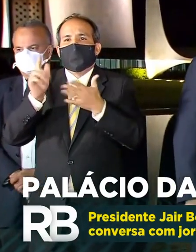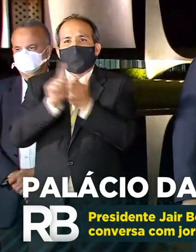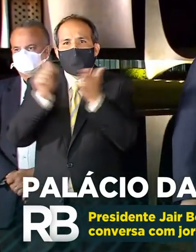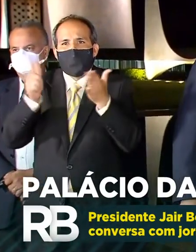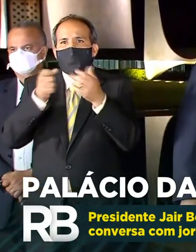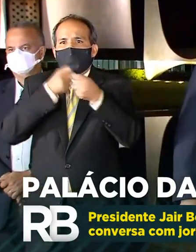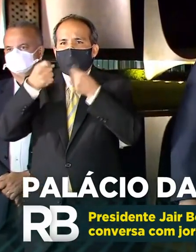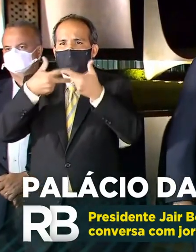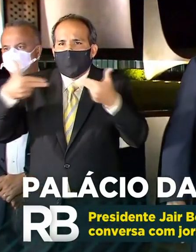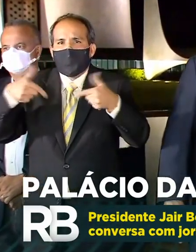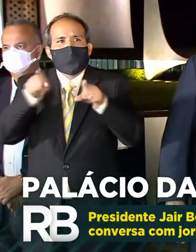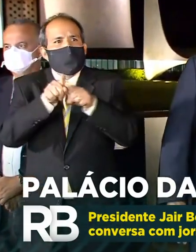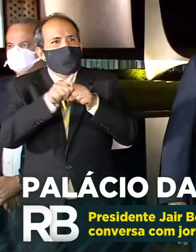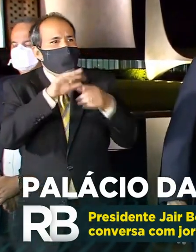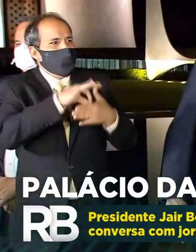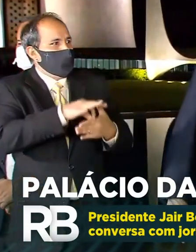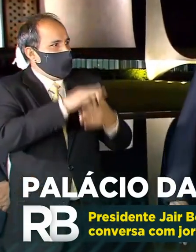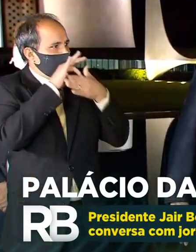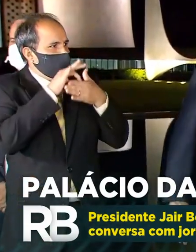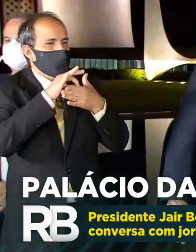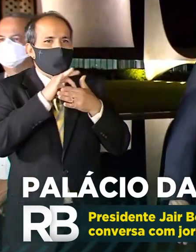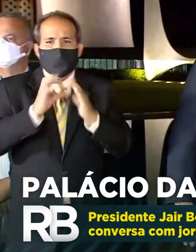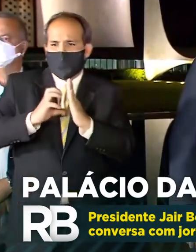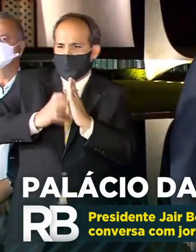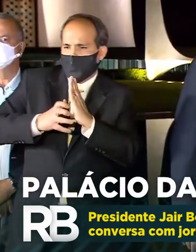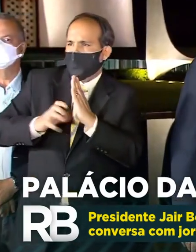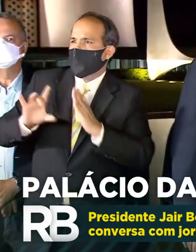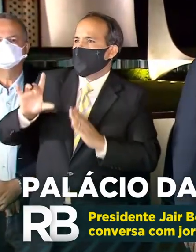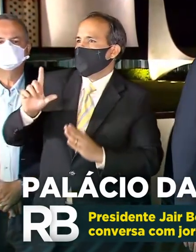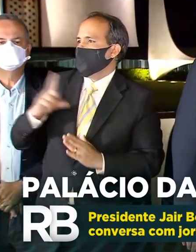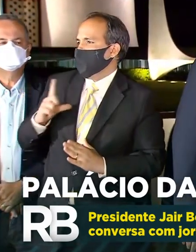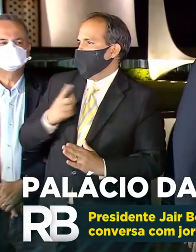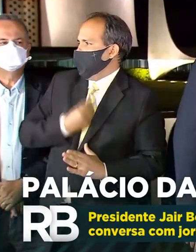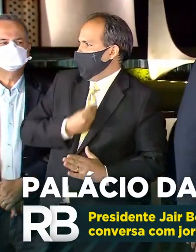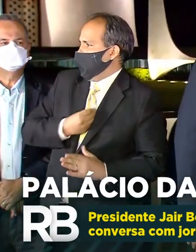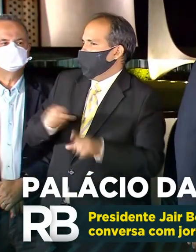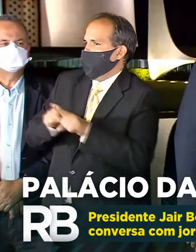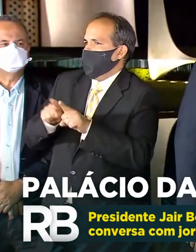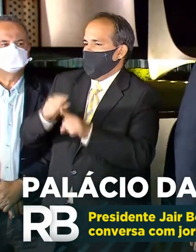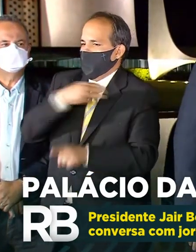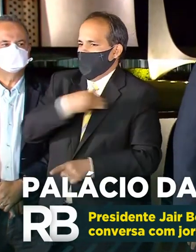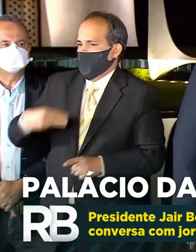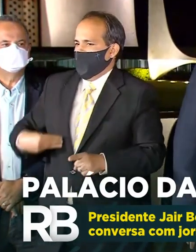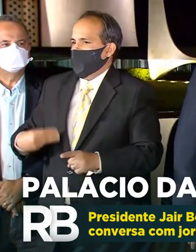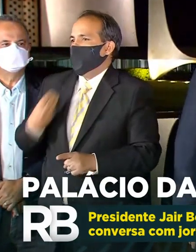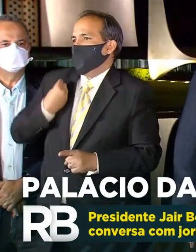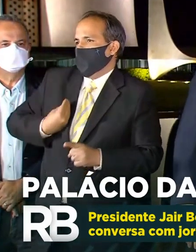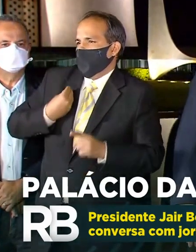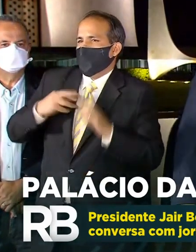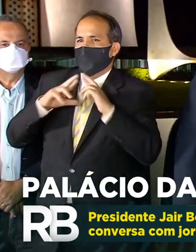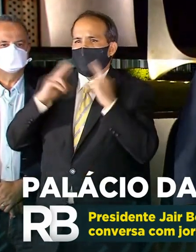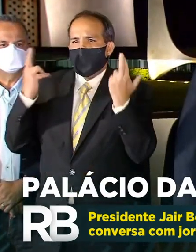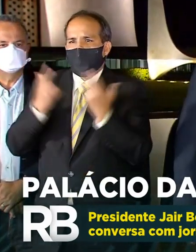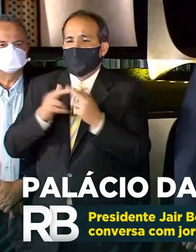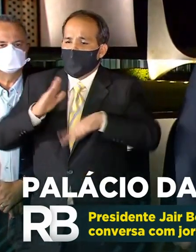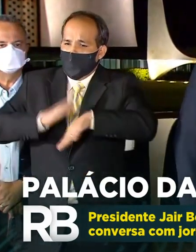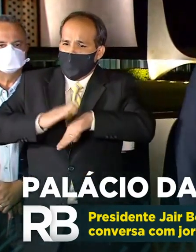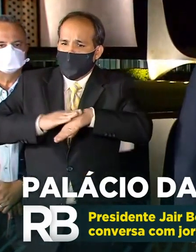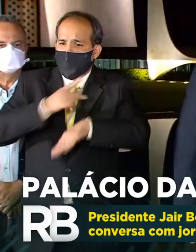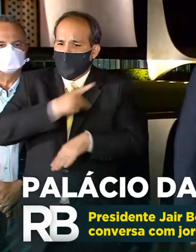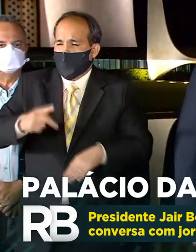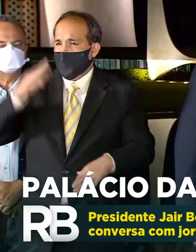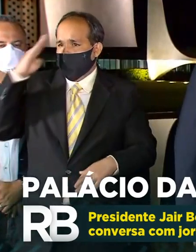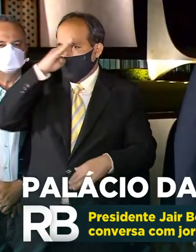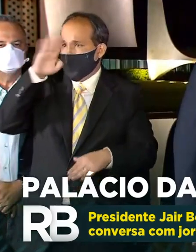os líderes partidários, cumprimentar os ministros que fizeram parte dessa reunião convocada pelo presidente